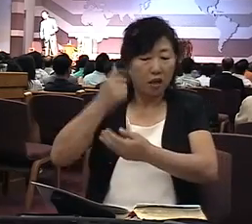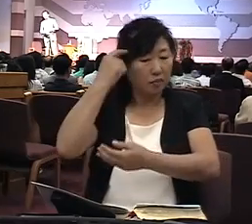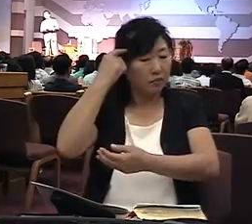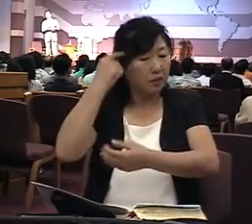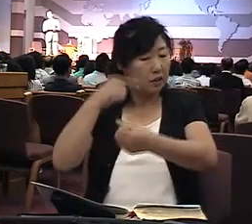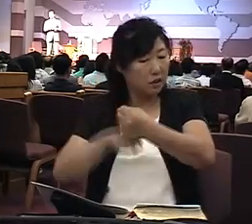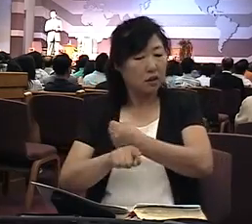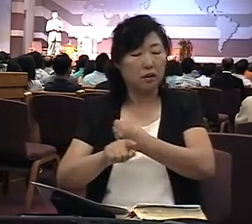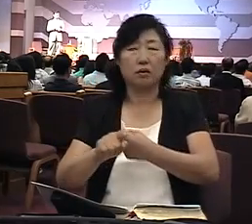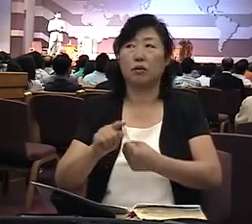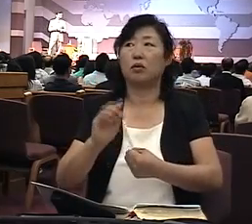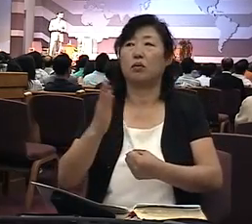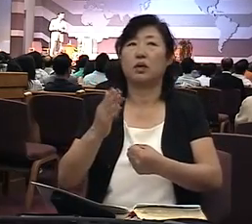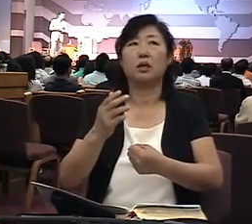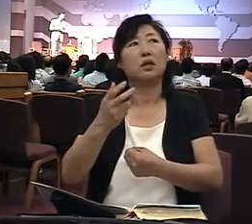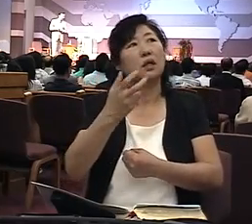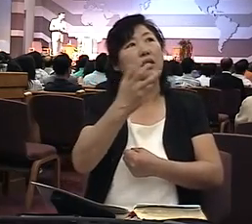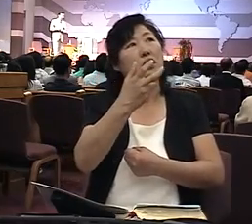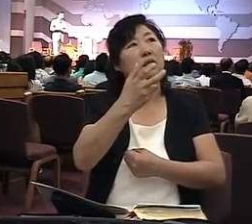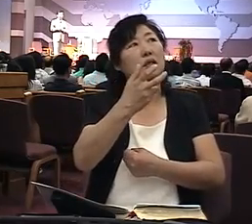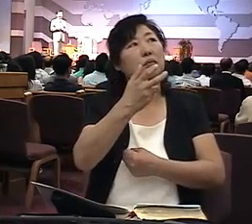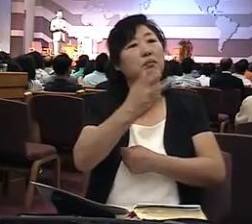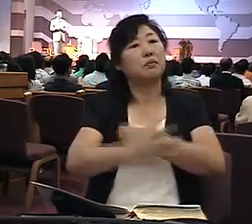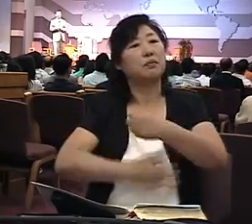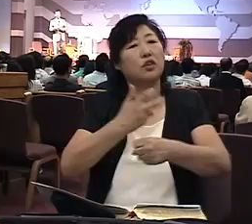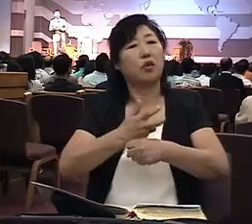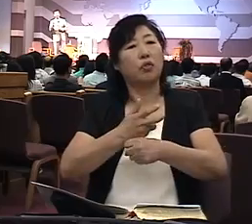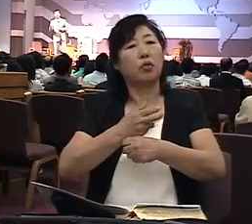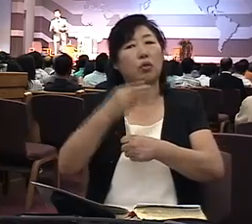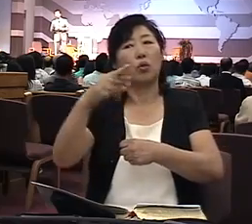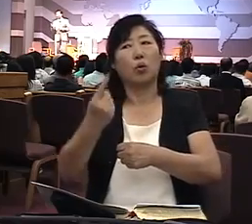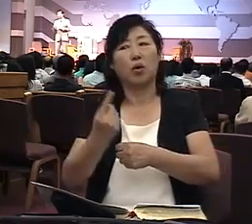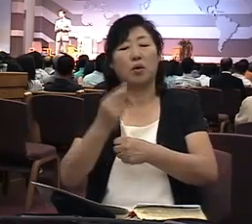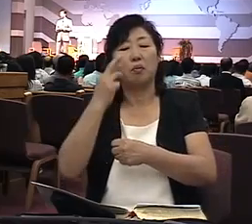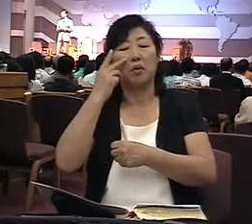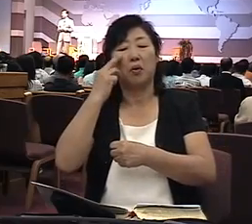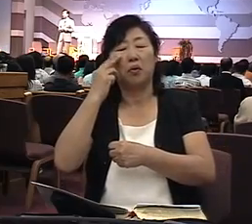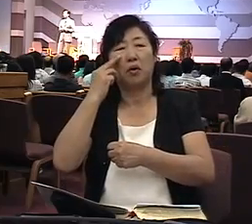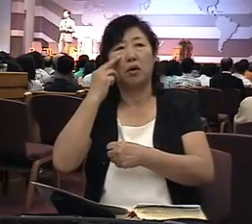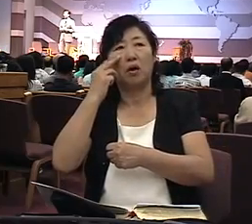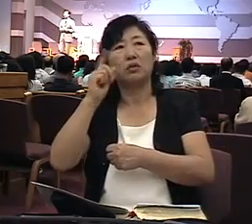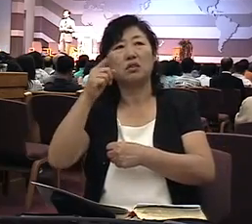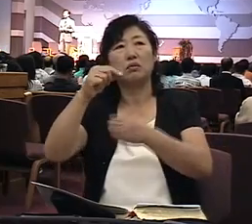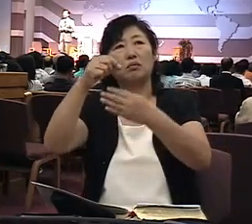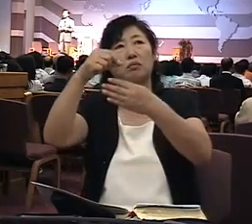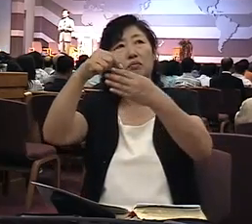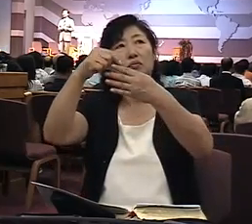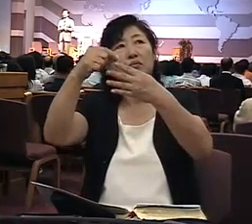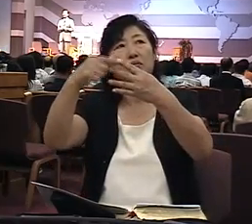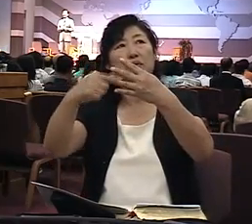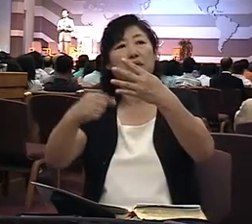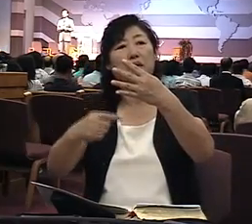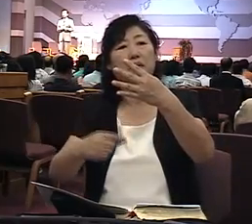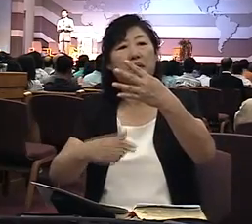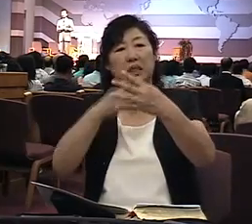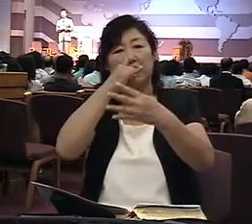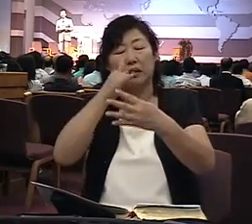70년대에 미국의 That's Incredible이라는 그 프로그램이 있었어요. 프로그램은 참 아주